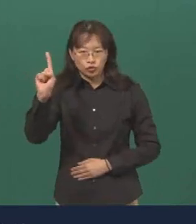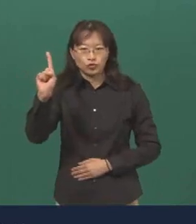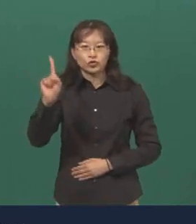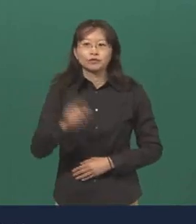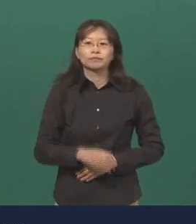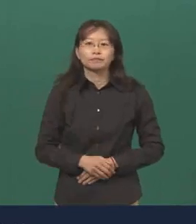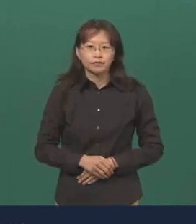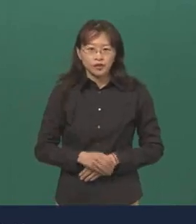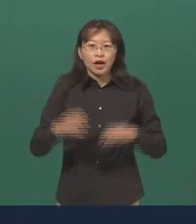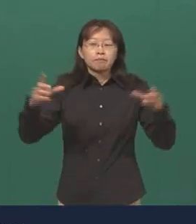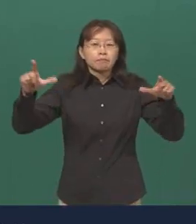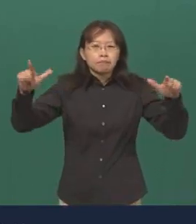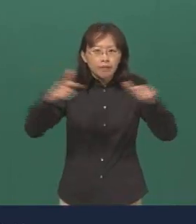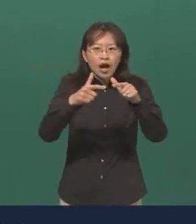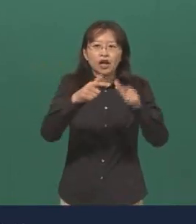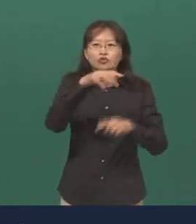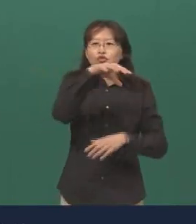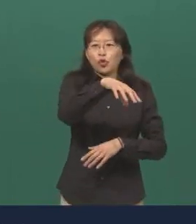の町で、